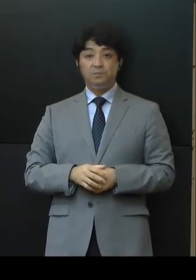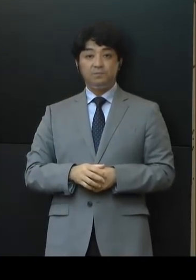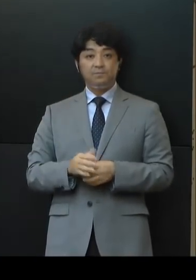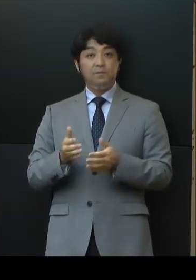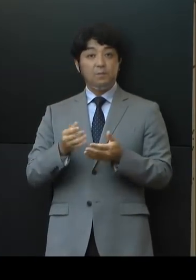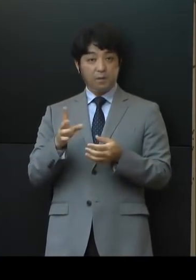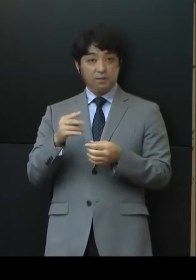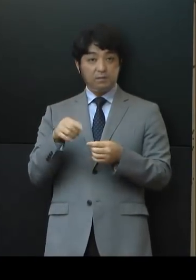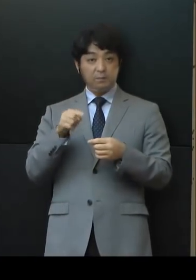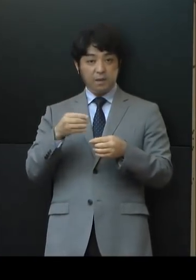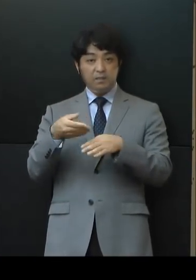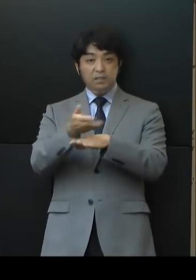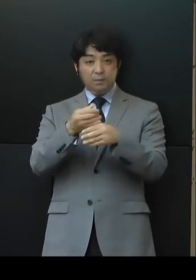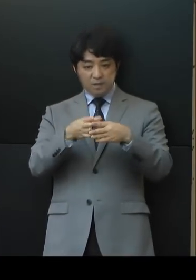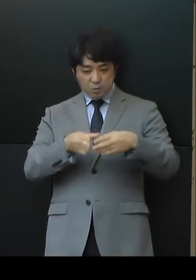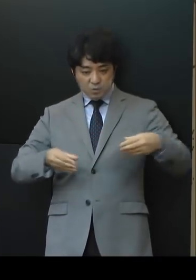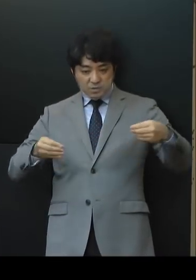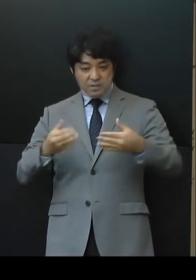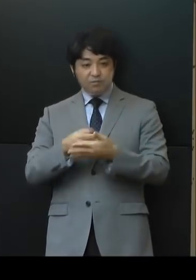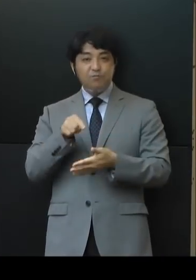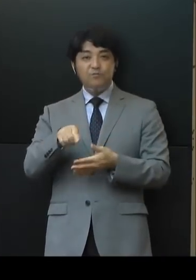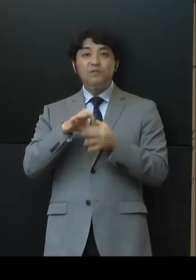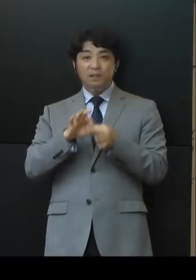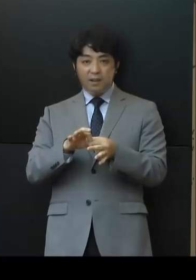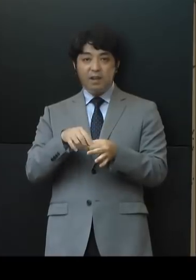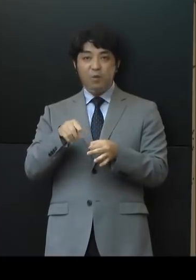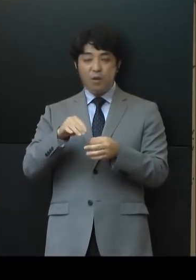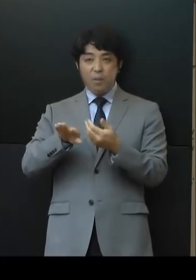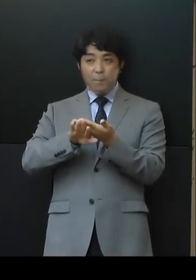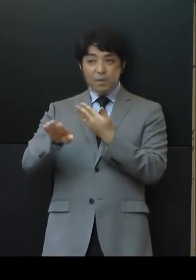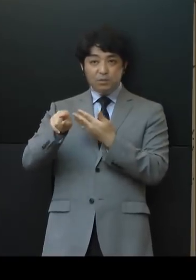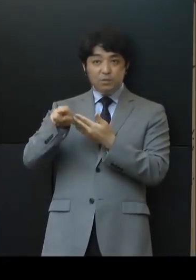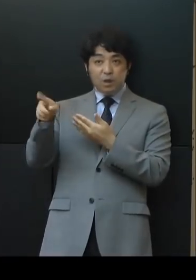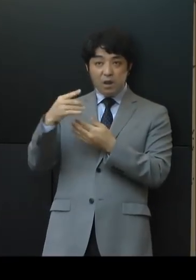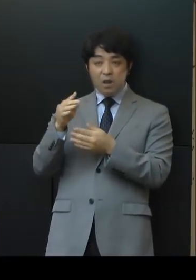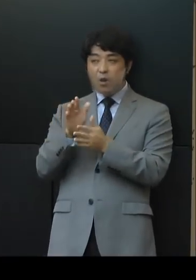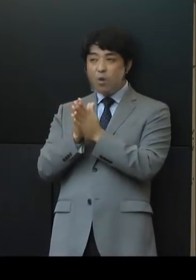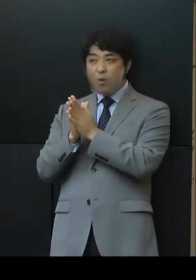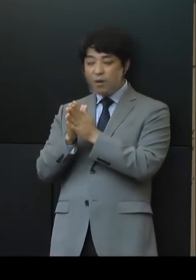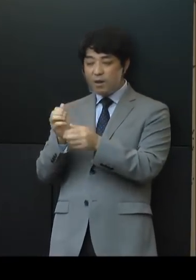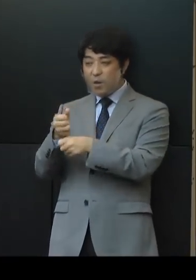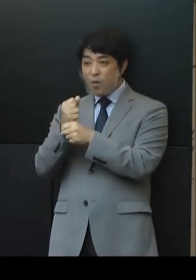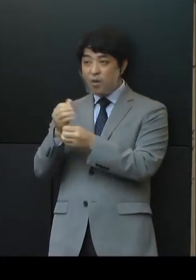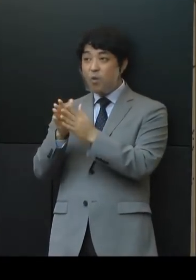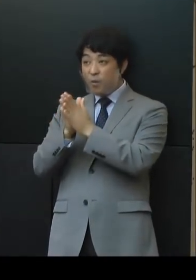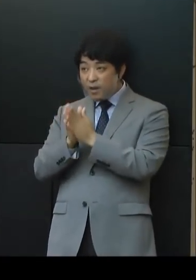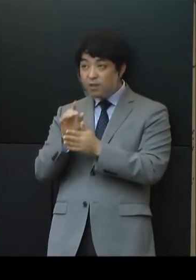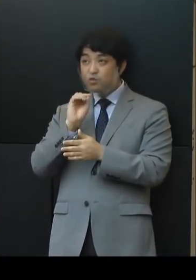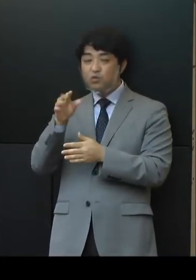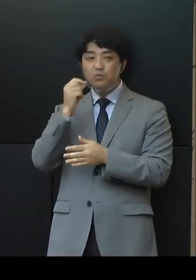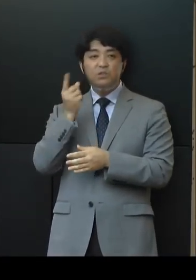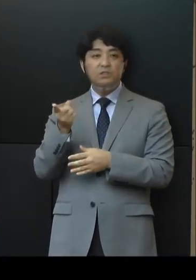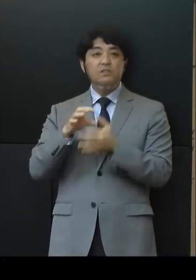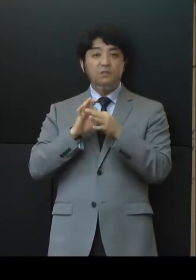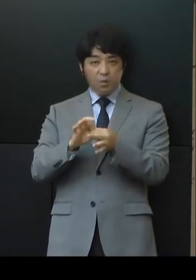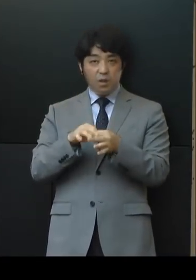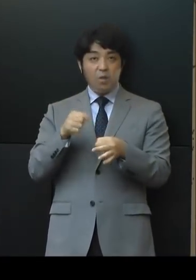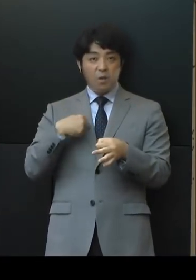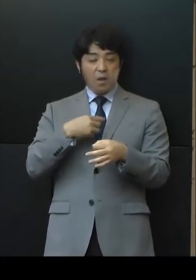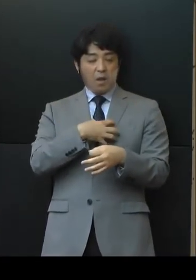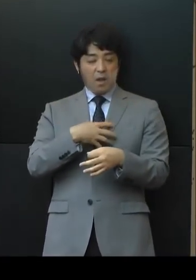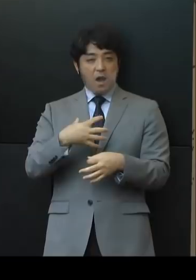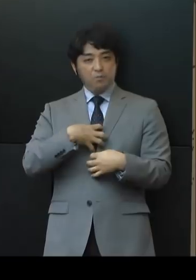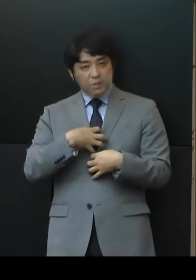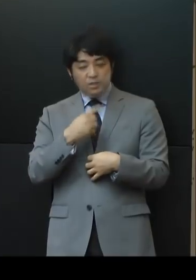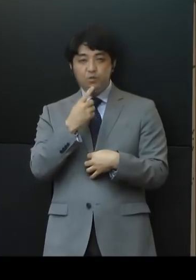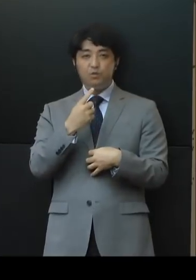やはり離島県であることから広域的な応援体制をなかなか受けづらいというところもありますので、危機感を持った対策が必要であ